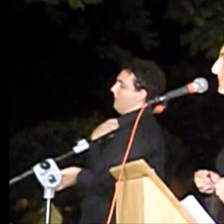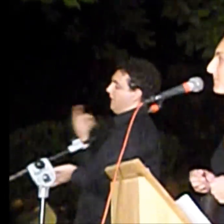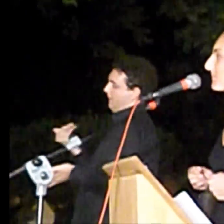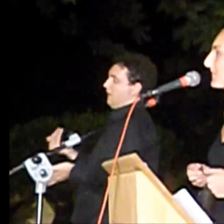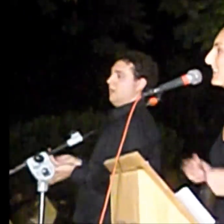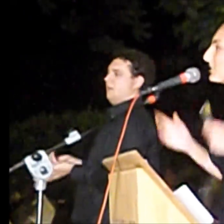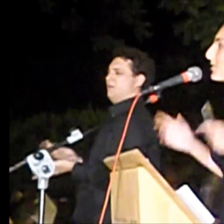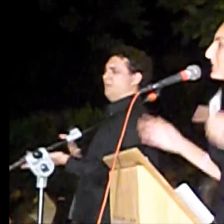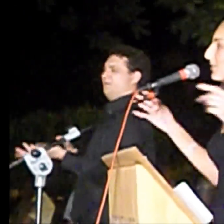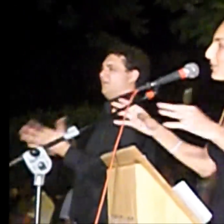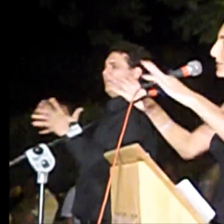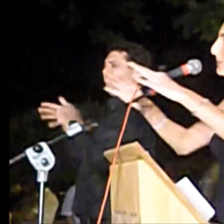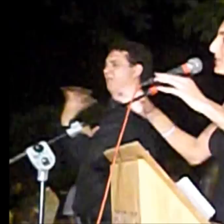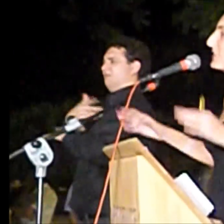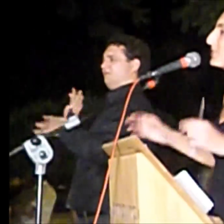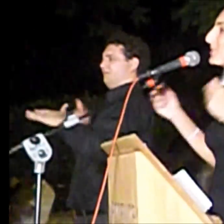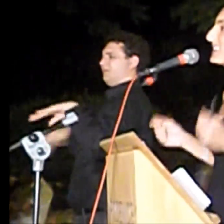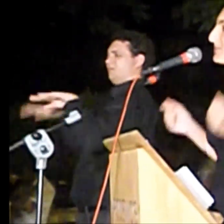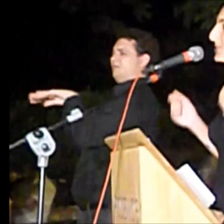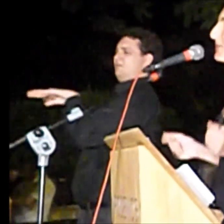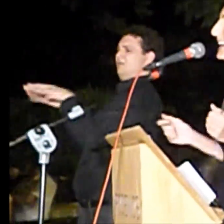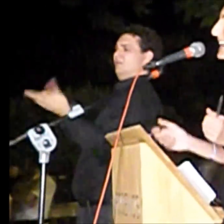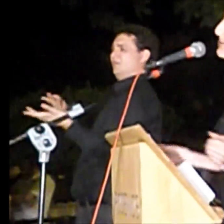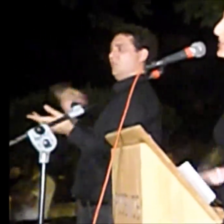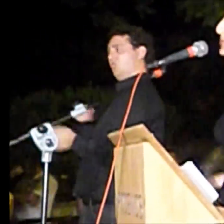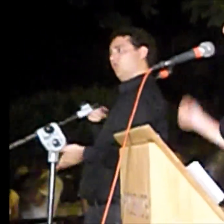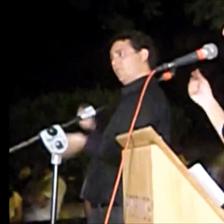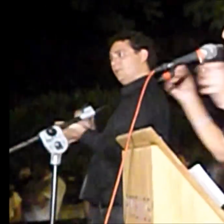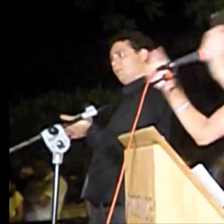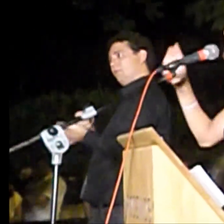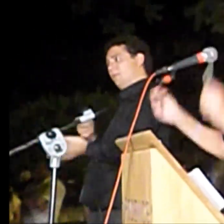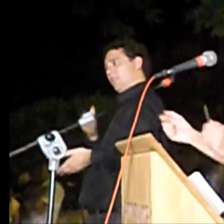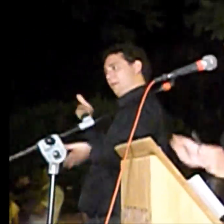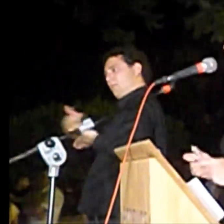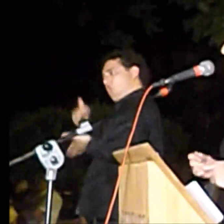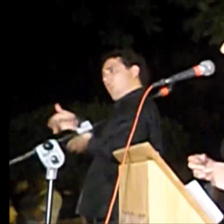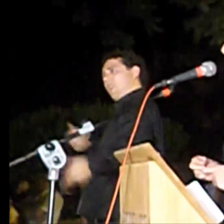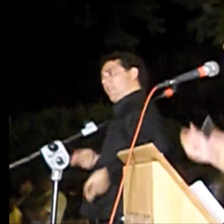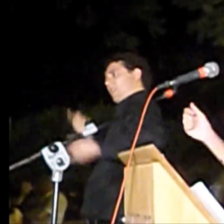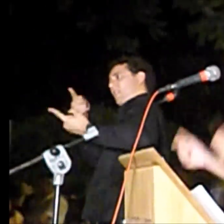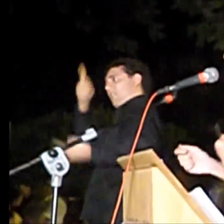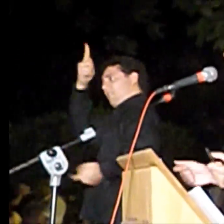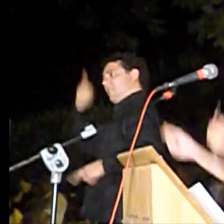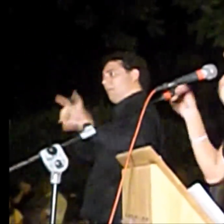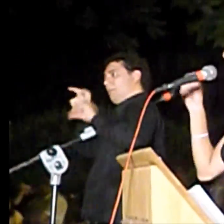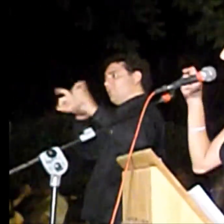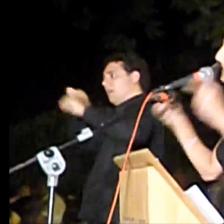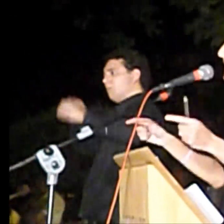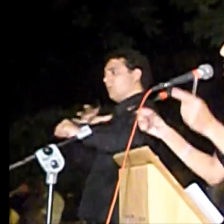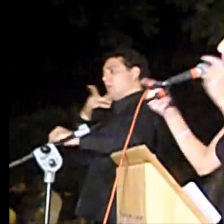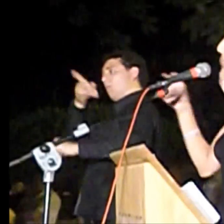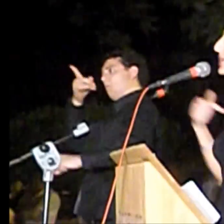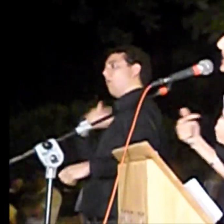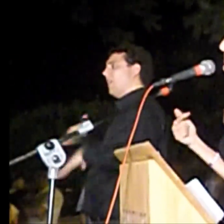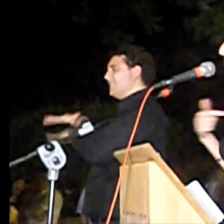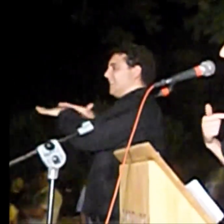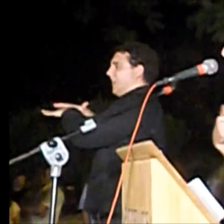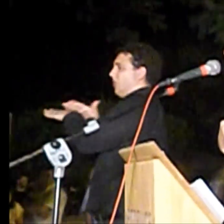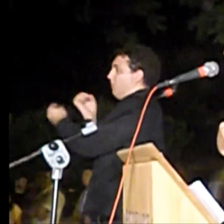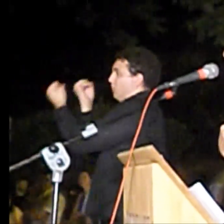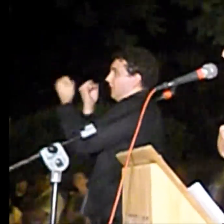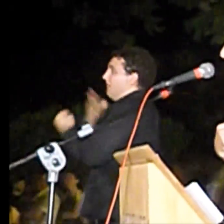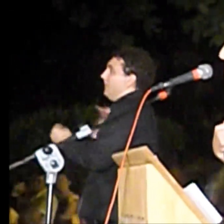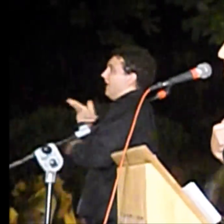perder Y entonces todos los españolitos tendremos que pagar unas sumas millonarias a esas corporaciones Simplemente porque el estado proteja